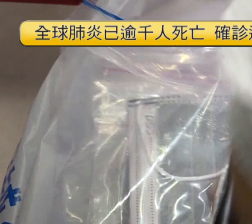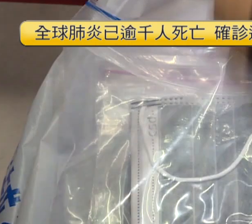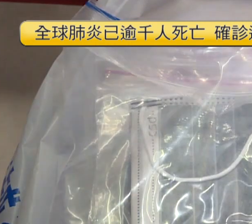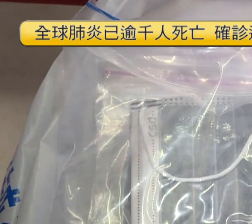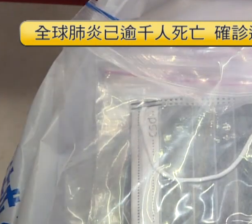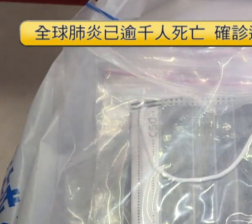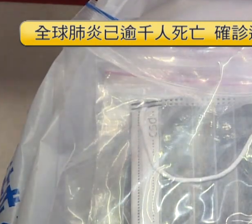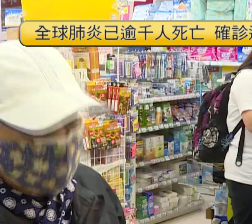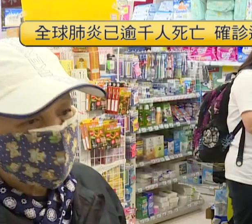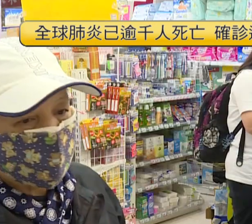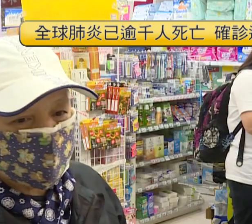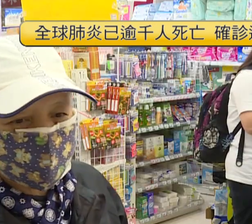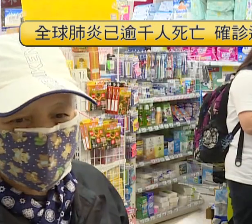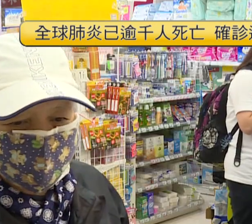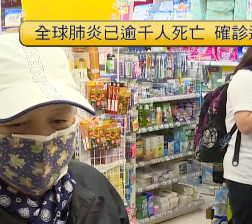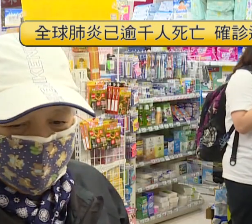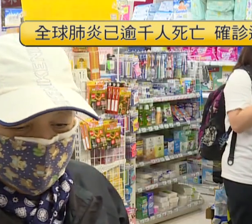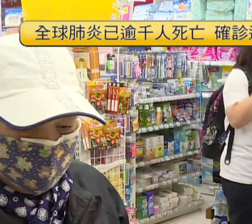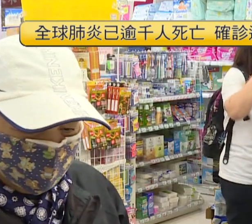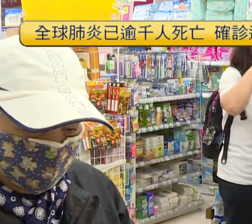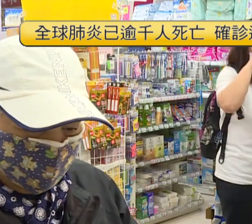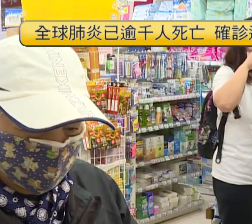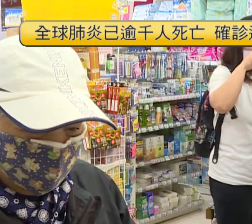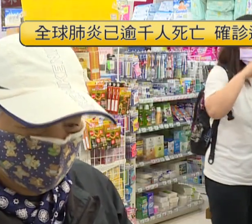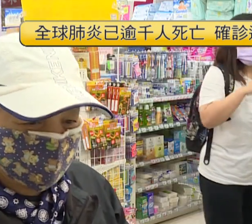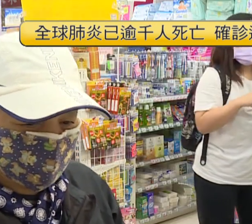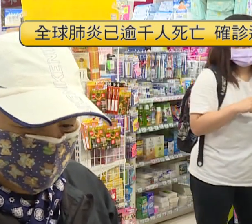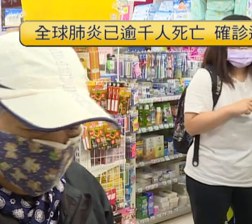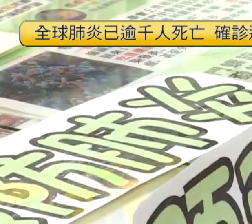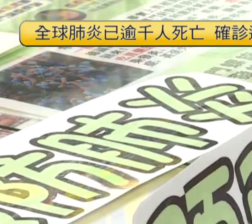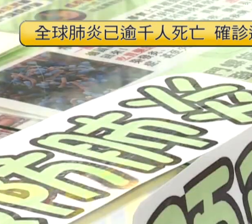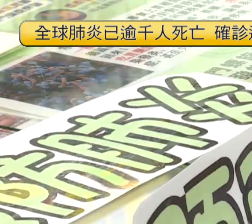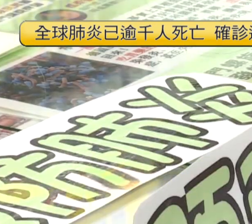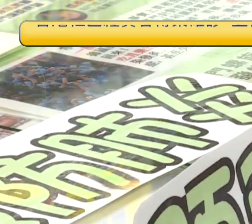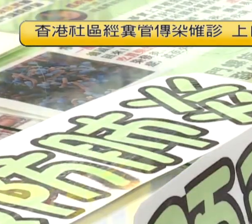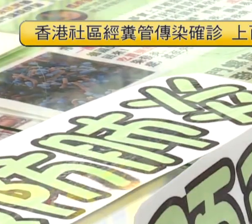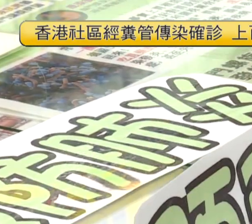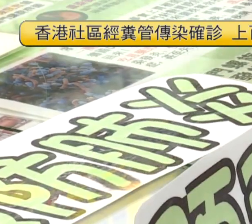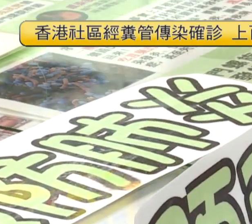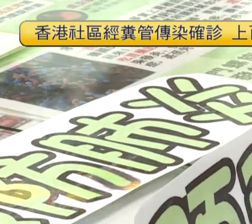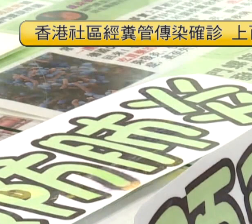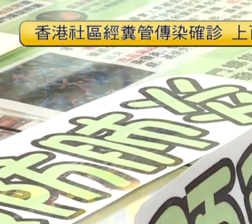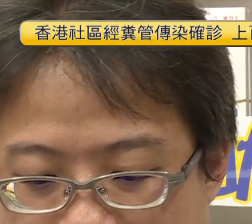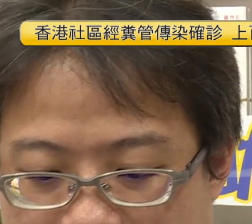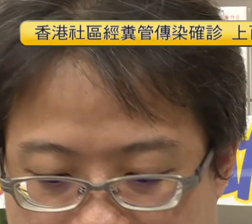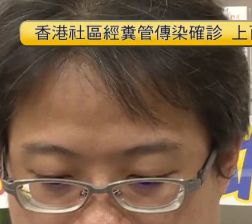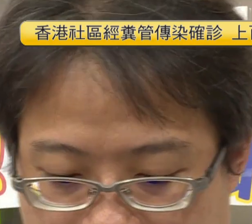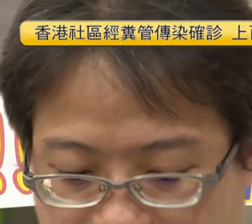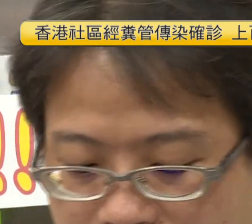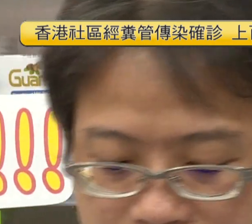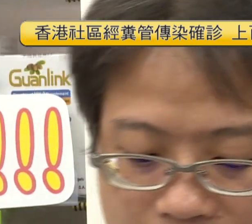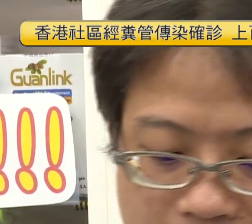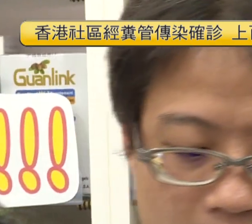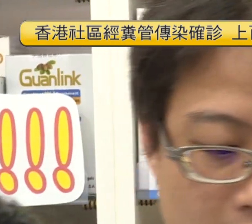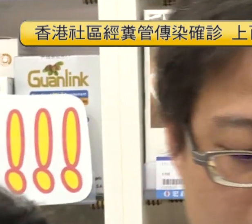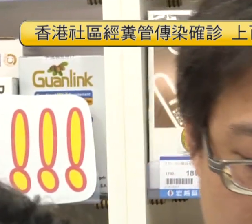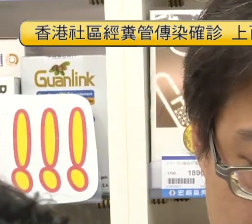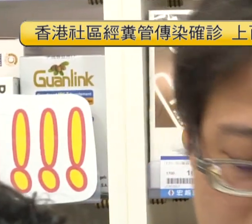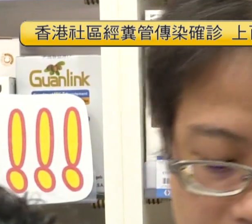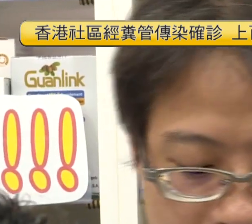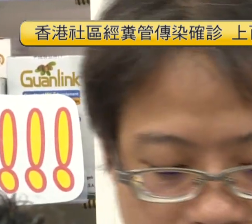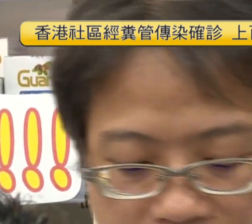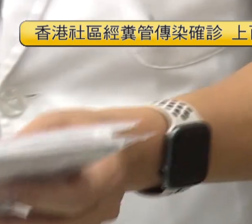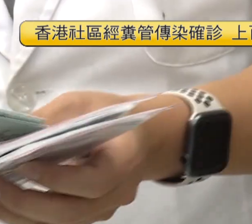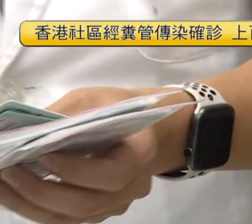分给诊所内的护理及相关人员。此外，也提供每日约13万片口罩给洗肾、化疗和住院民众及陪病家